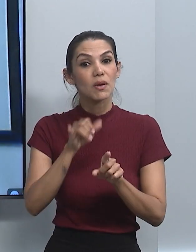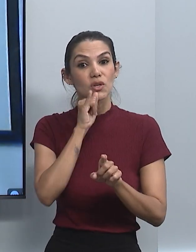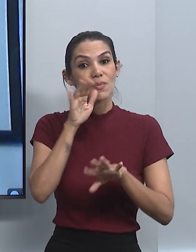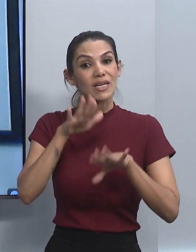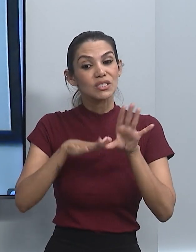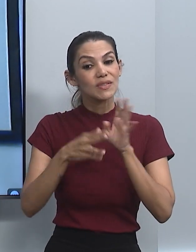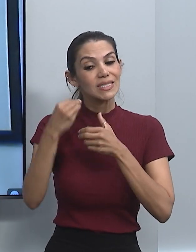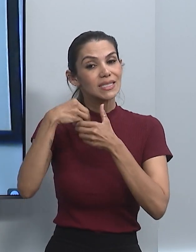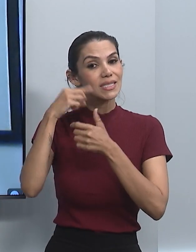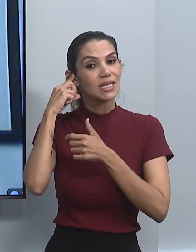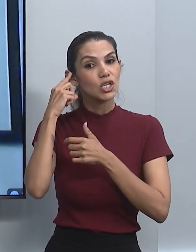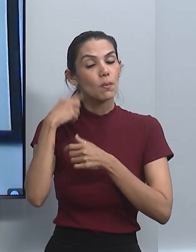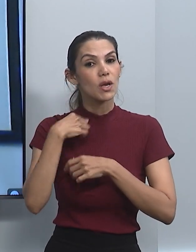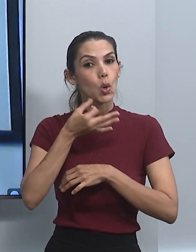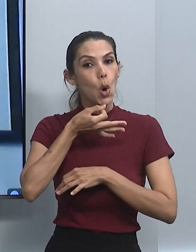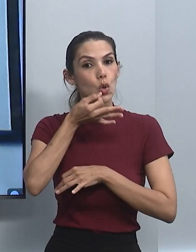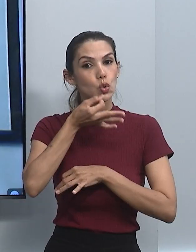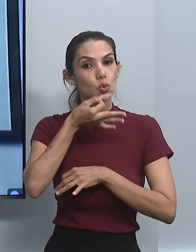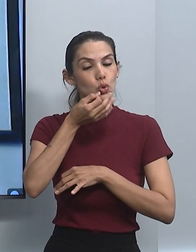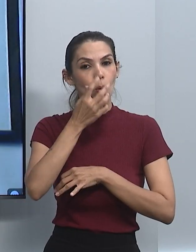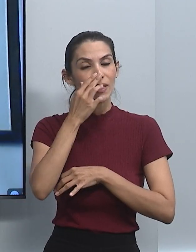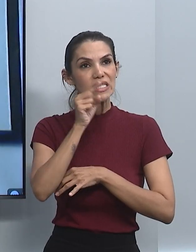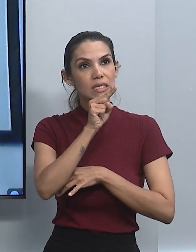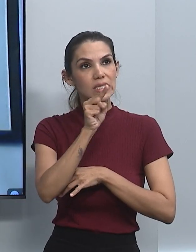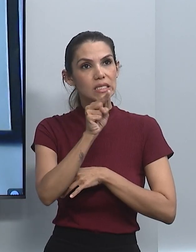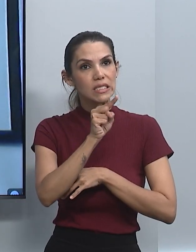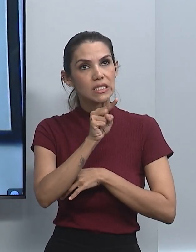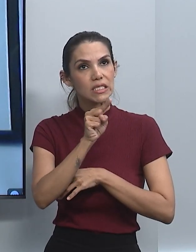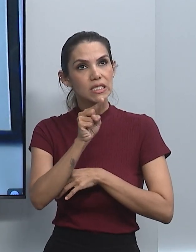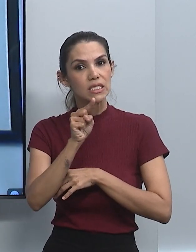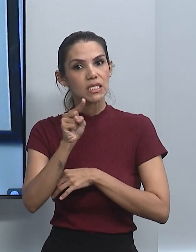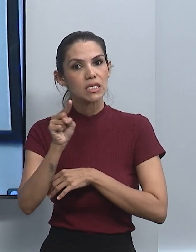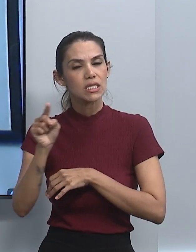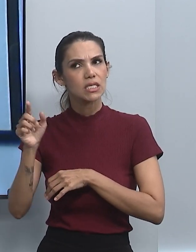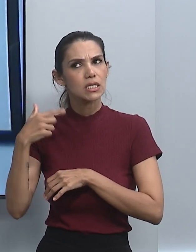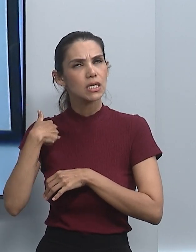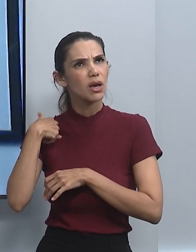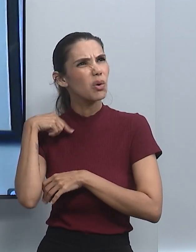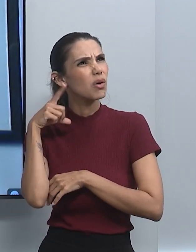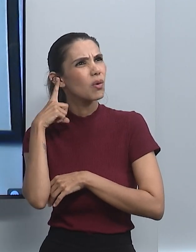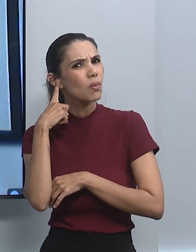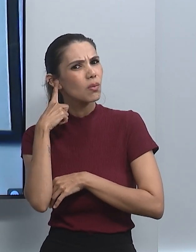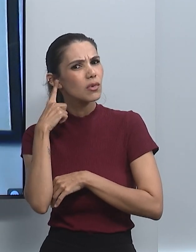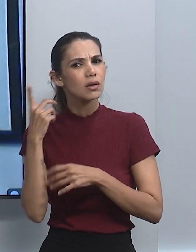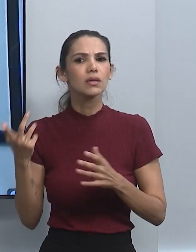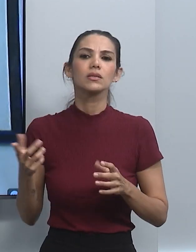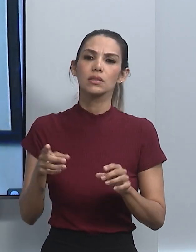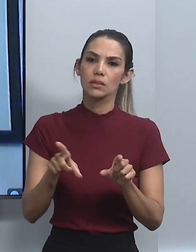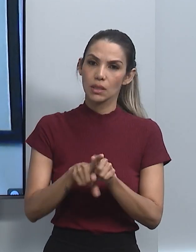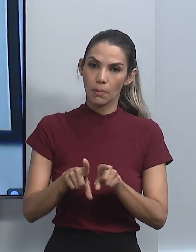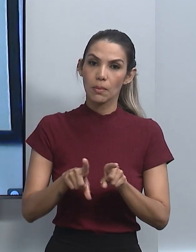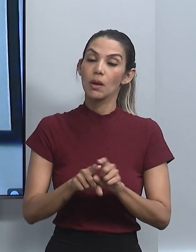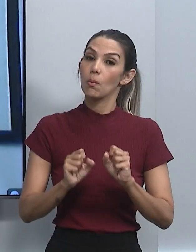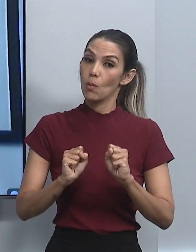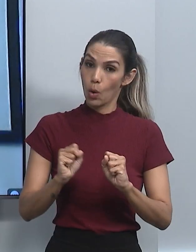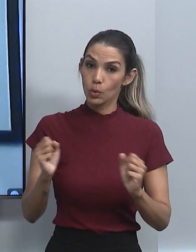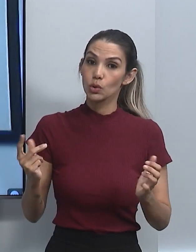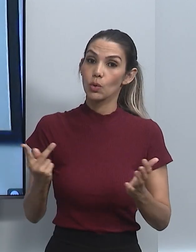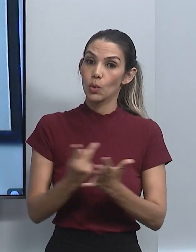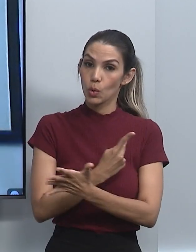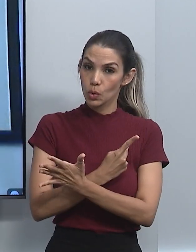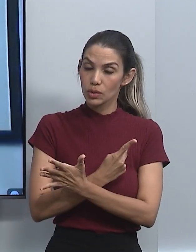fatores, não é o único fator, mas o zumbido também pode aparecer. Então, principalmente a dificuldade